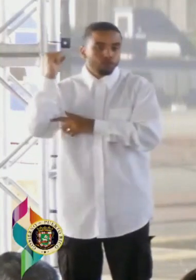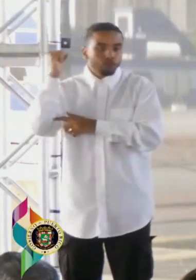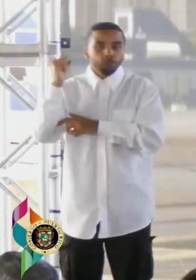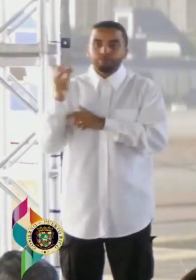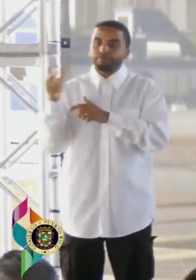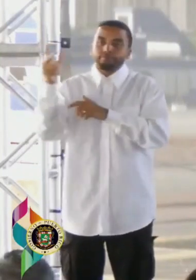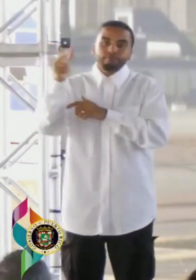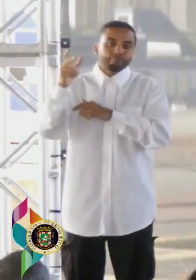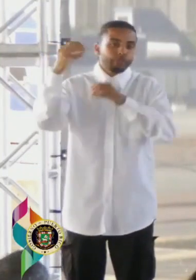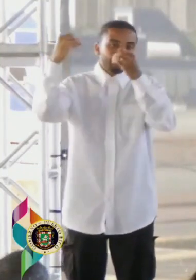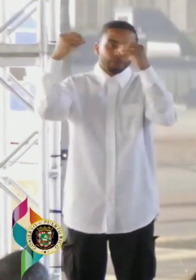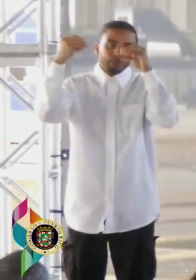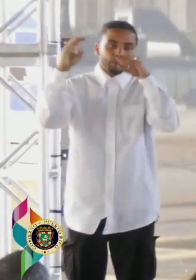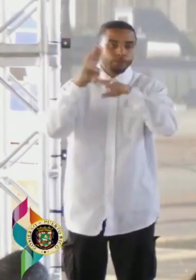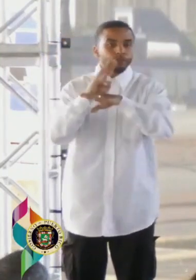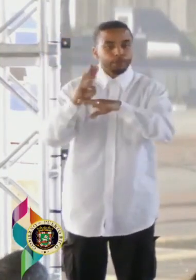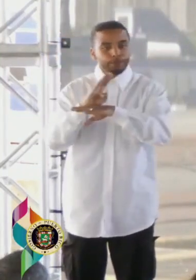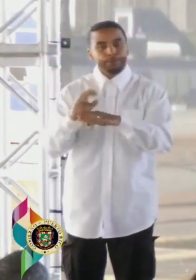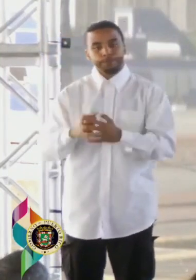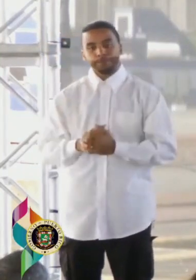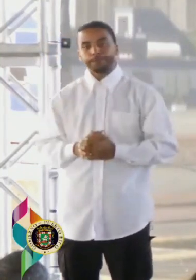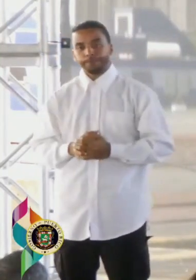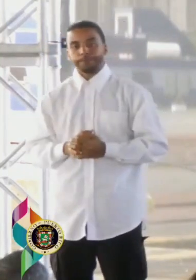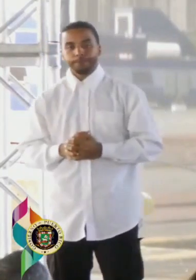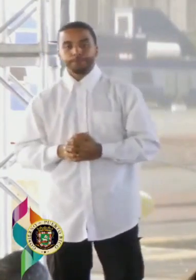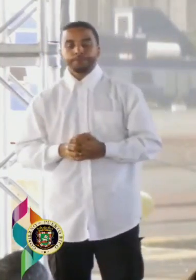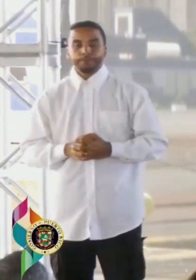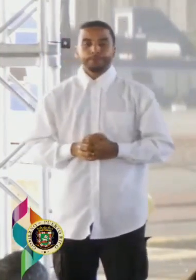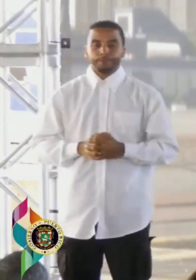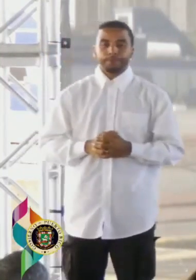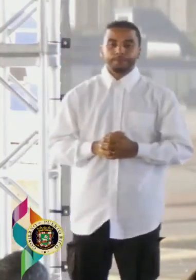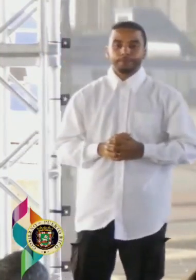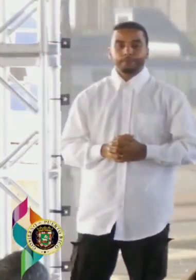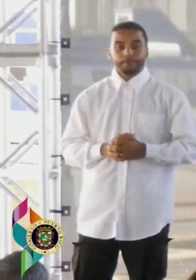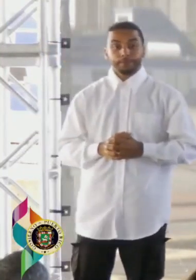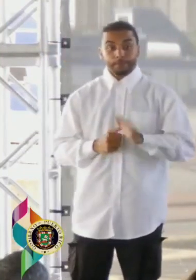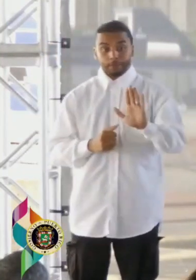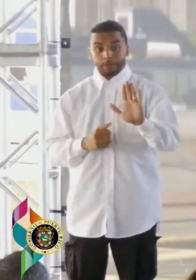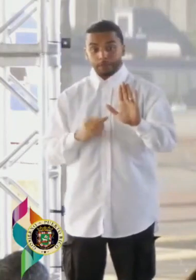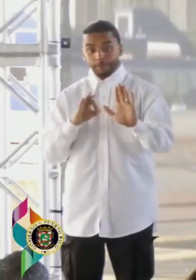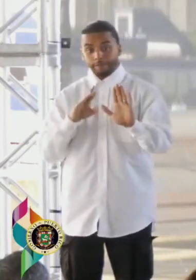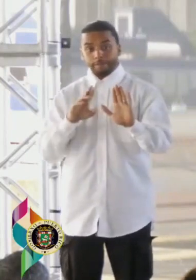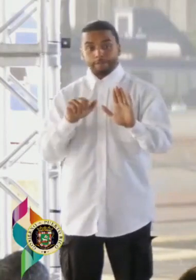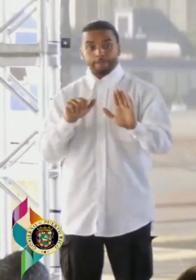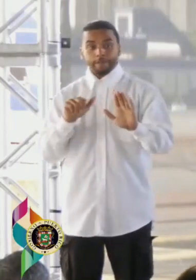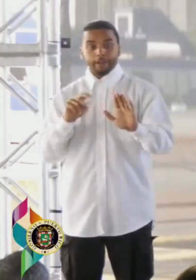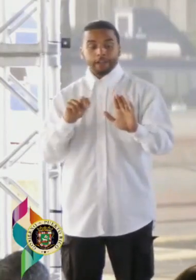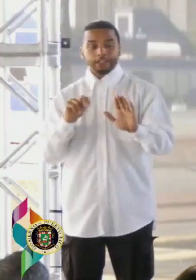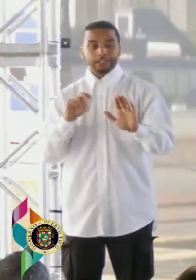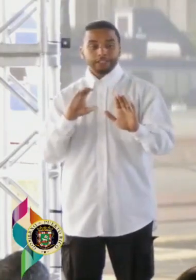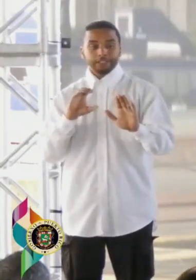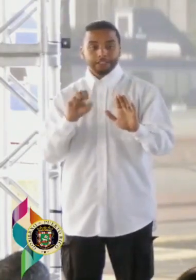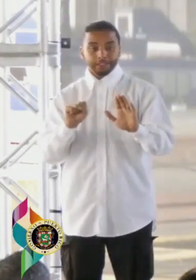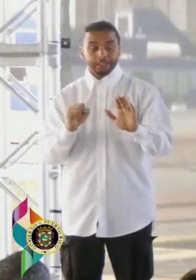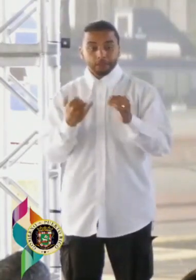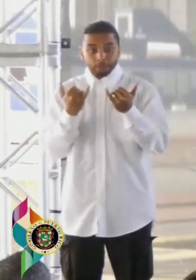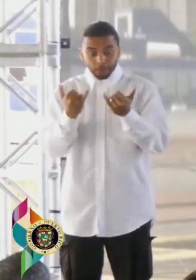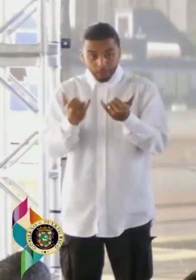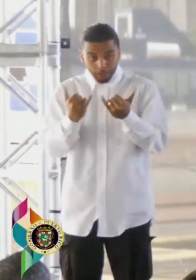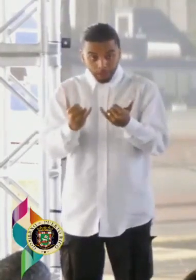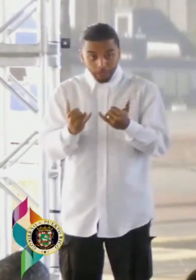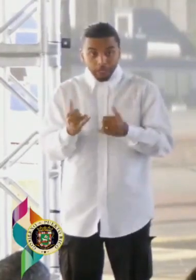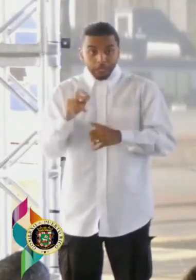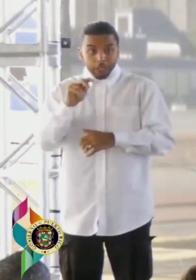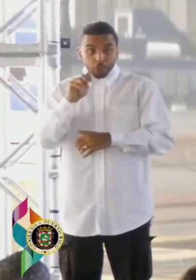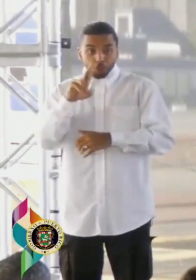de distribución Perdón Mira eh Fran para para Porque yo acabo de preguntarle donde ahora mismo trailer